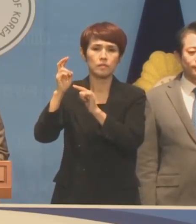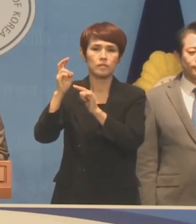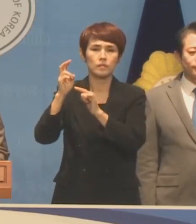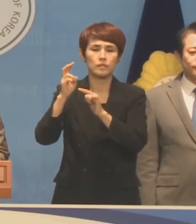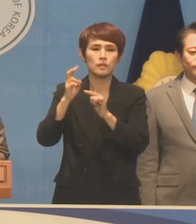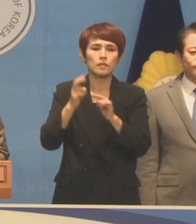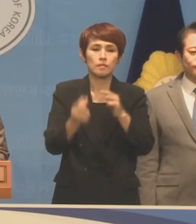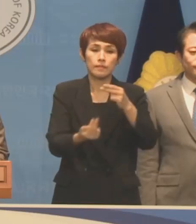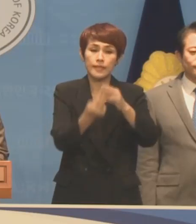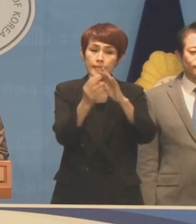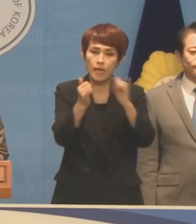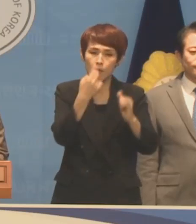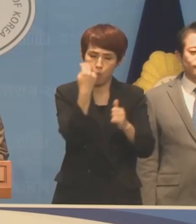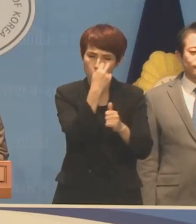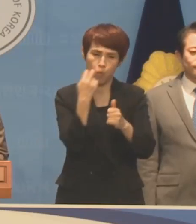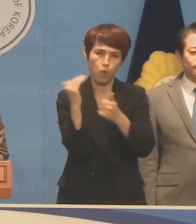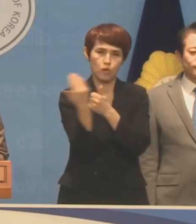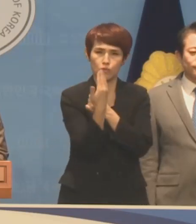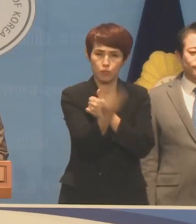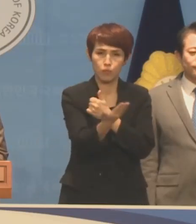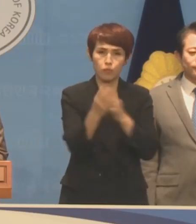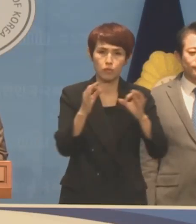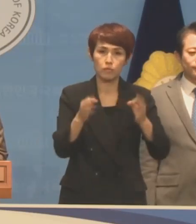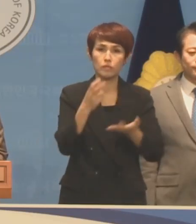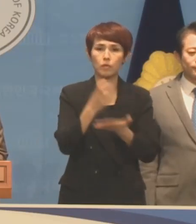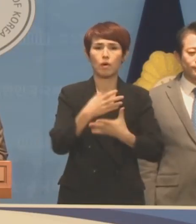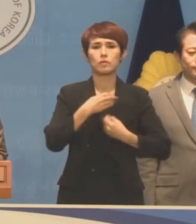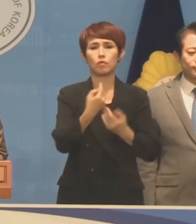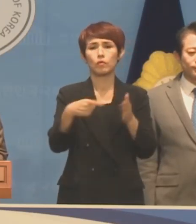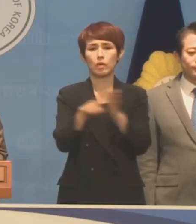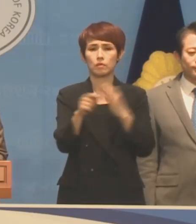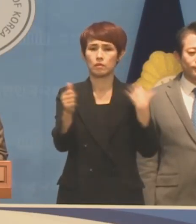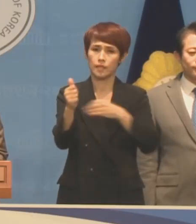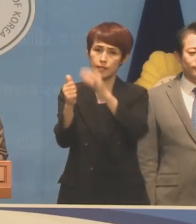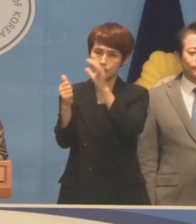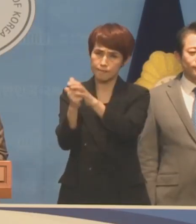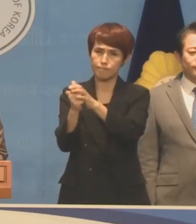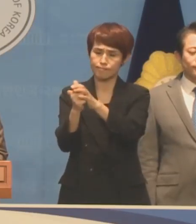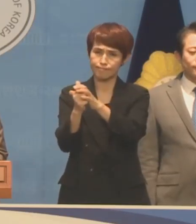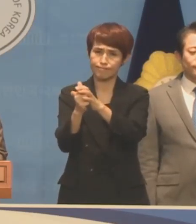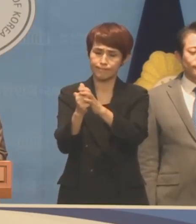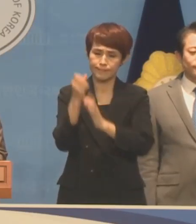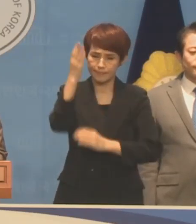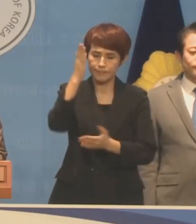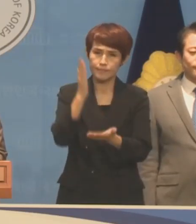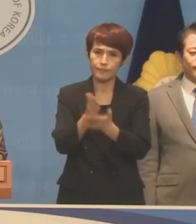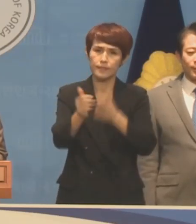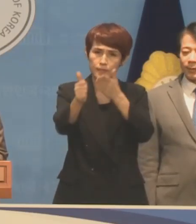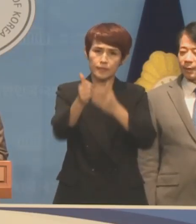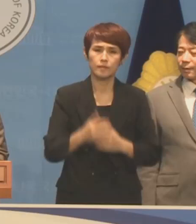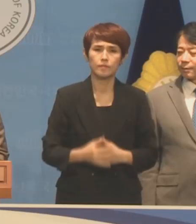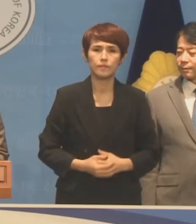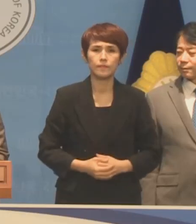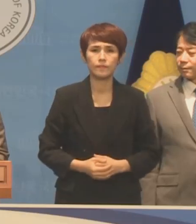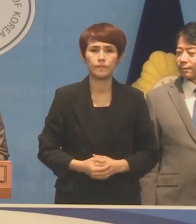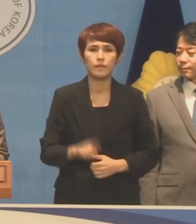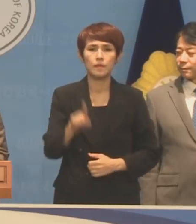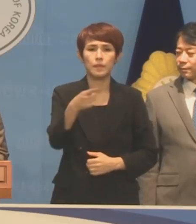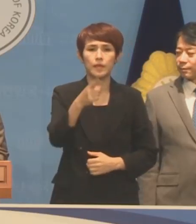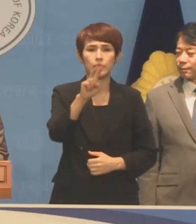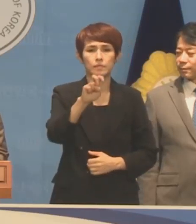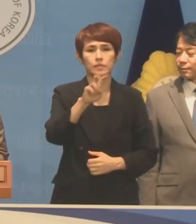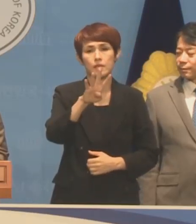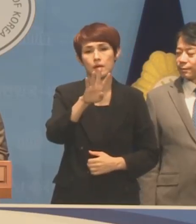예금자를 보호하고 금융제도의 안정성을 유지하는 본연의 임무를 망각하지 않길 바랍니다.